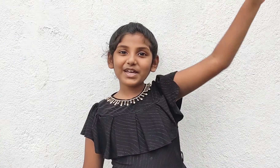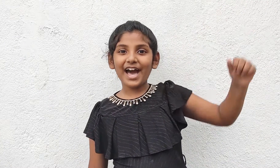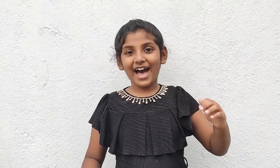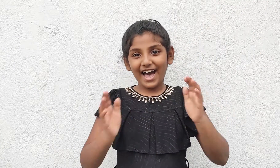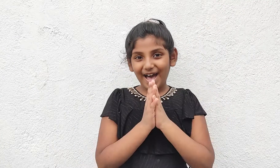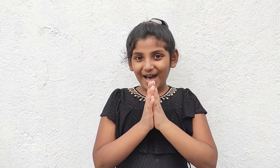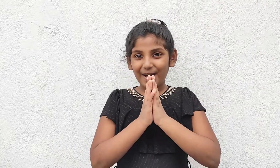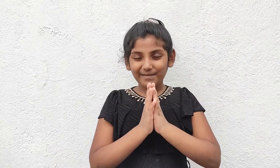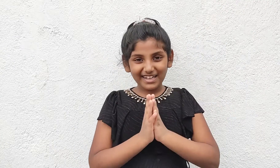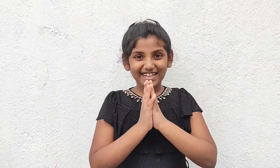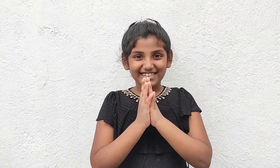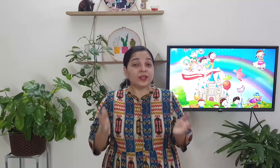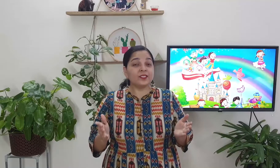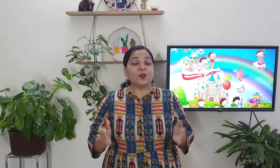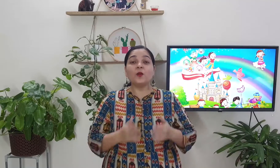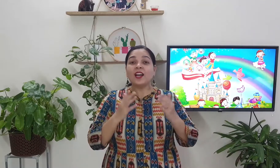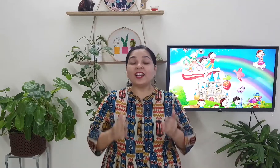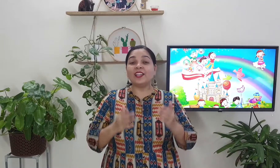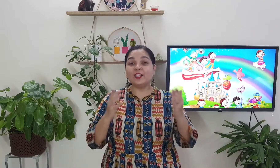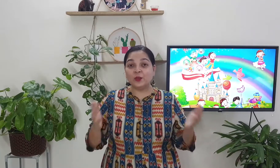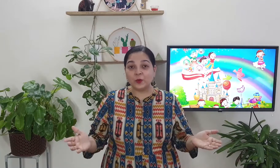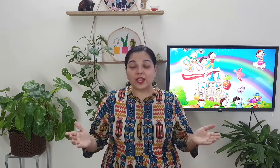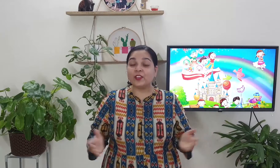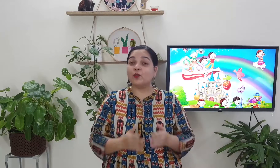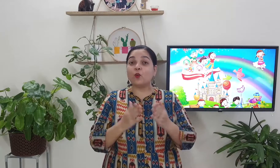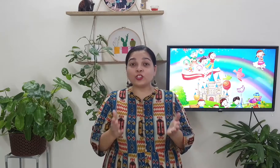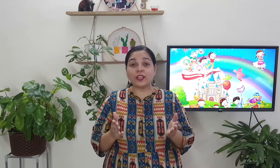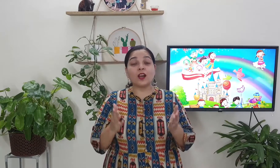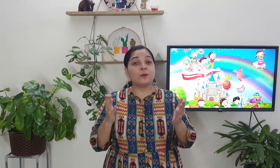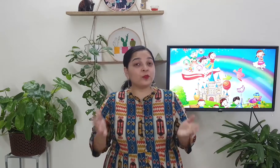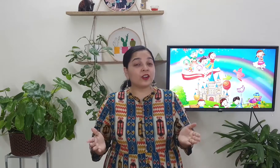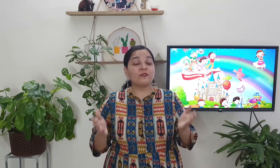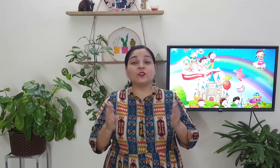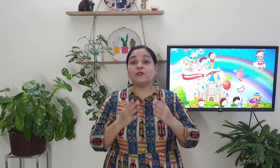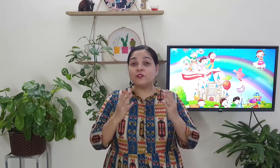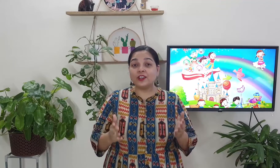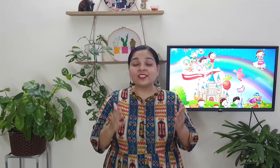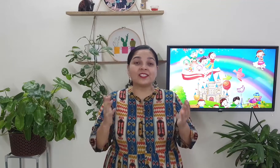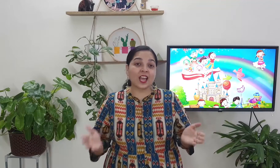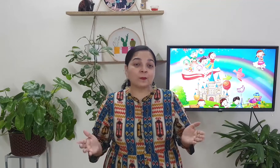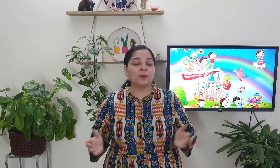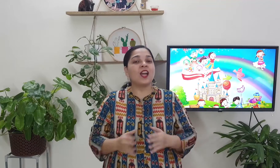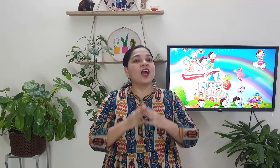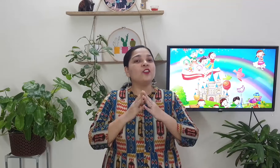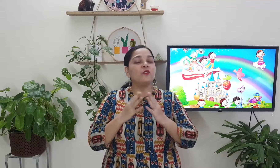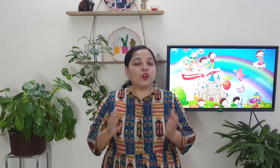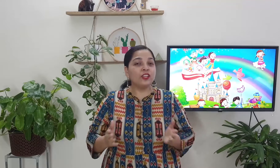ஹல்லேலூயா, ஆமென். ஹல்லேலூயா. இந்த நிகழ்ச்சியை முதல் முறையாக பார்க்கிறீர்களானால் மற்றும் இயேசுவை